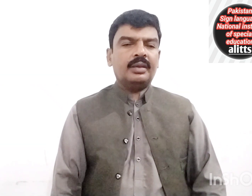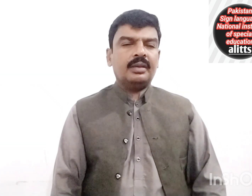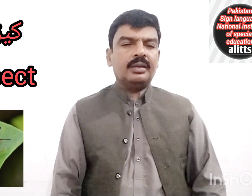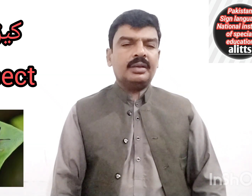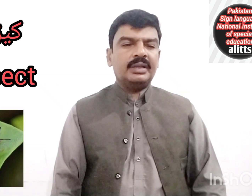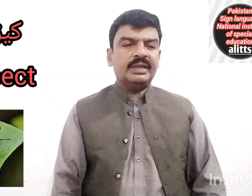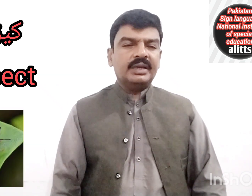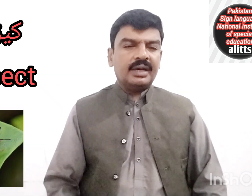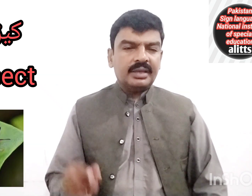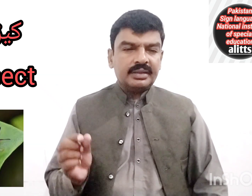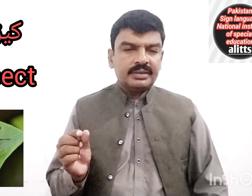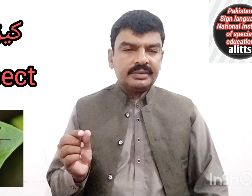कीड़ा,